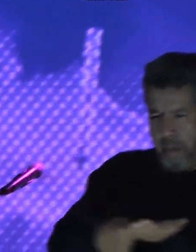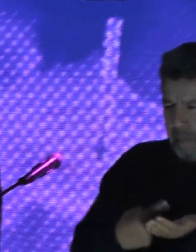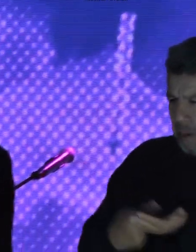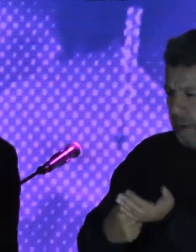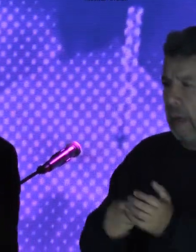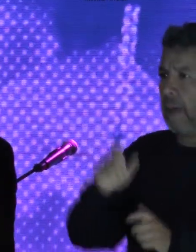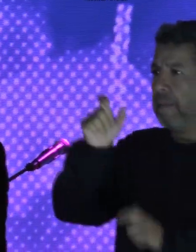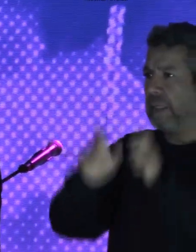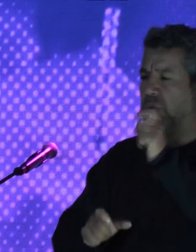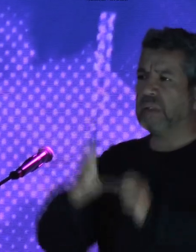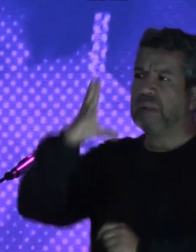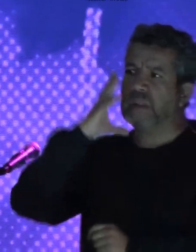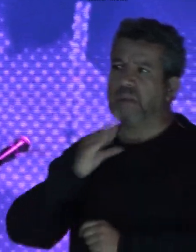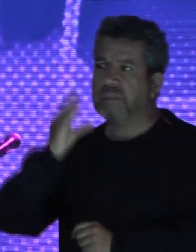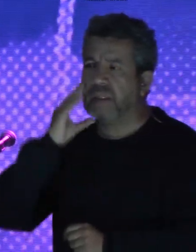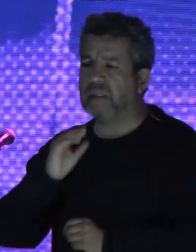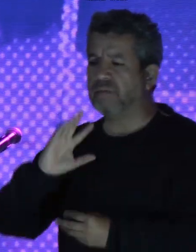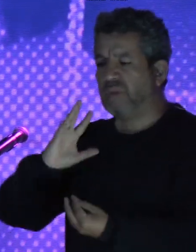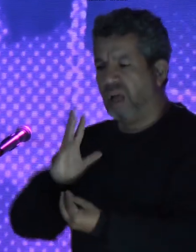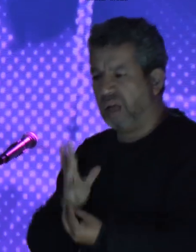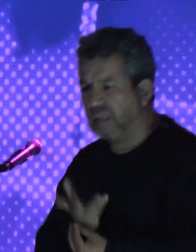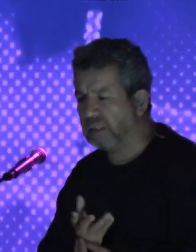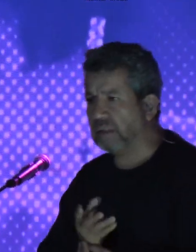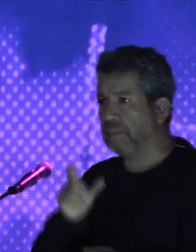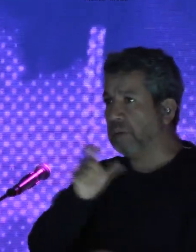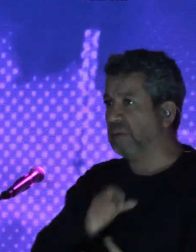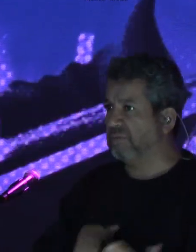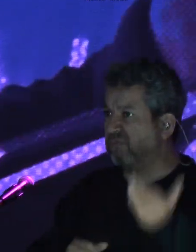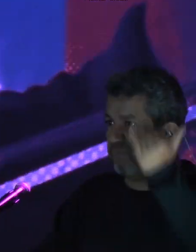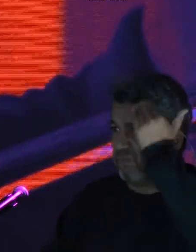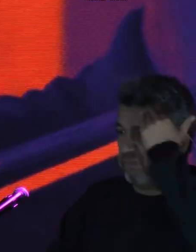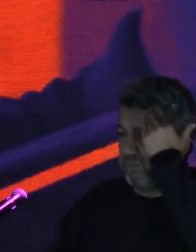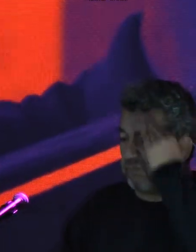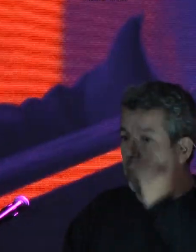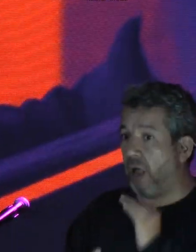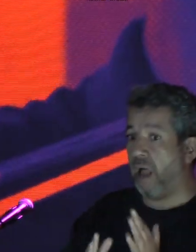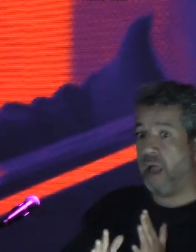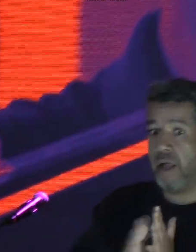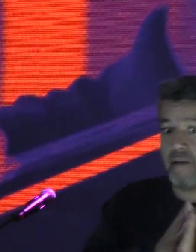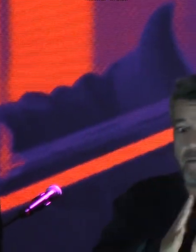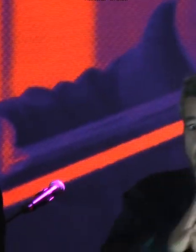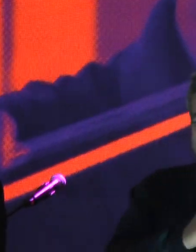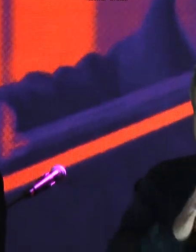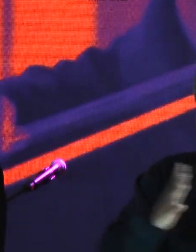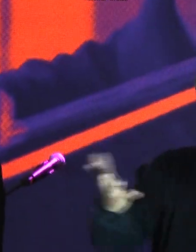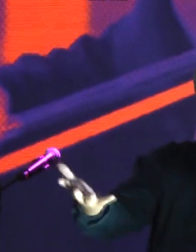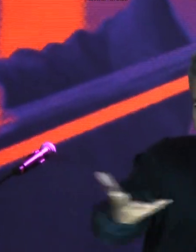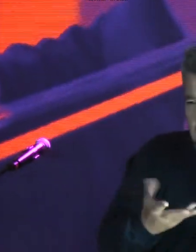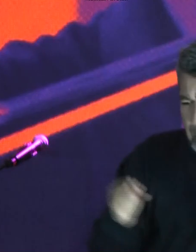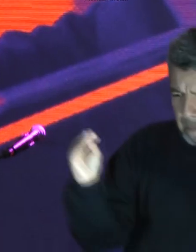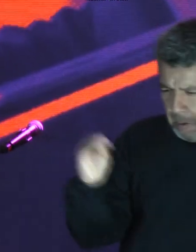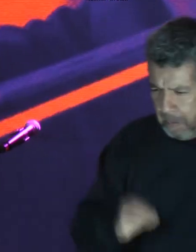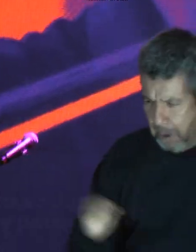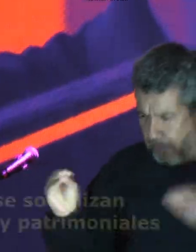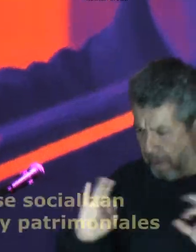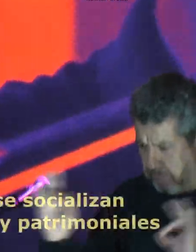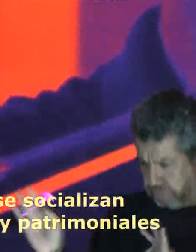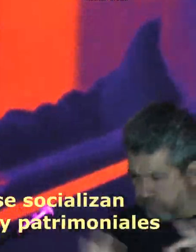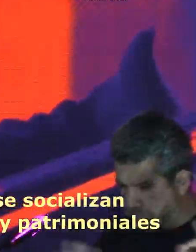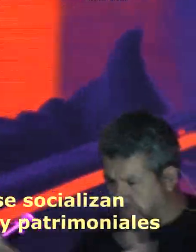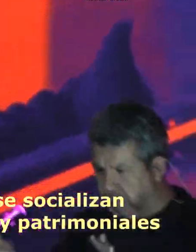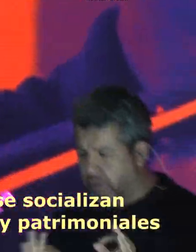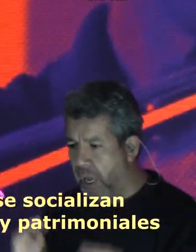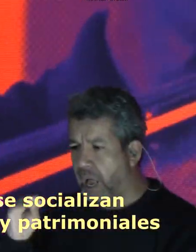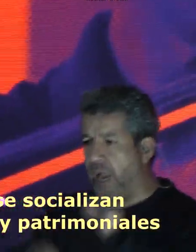expertos, artistas, sabedores, sistematizaron la información y produjeron un